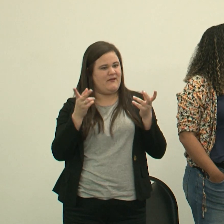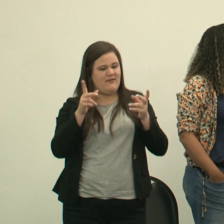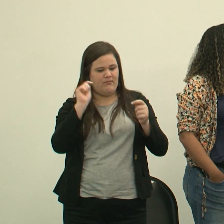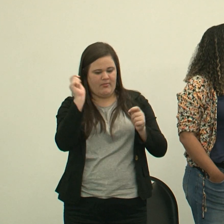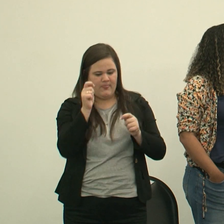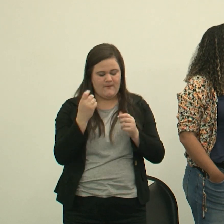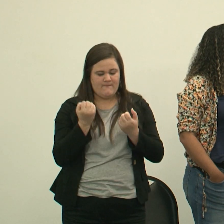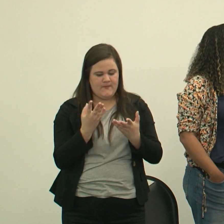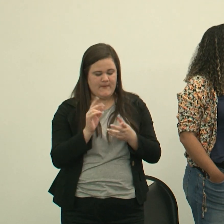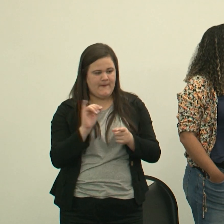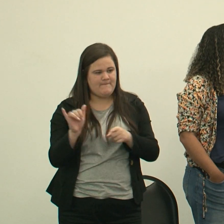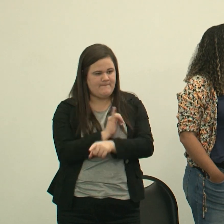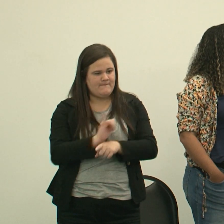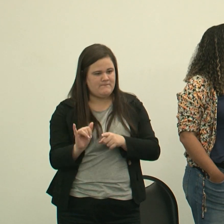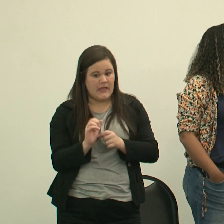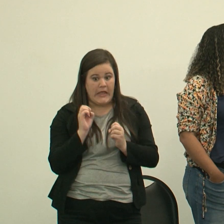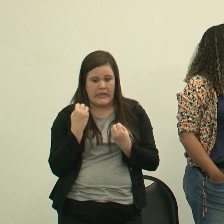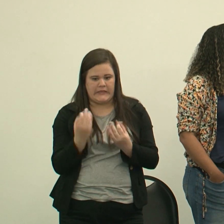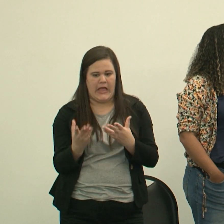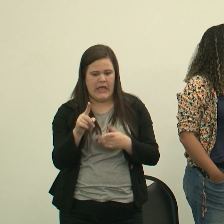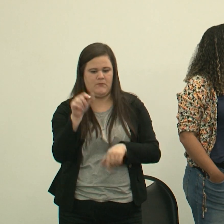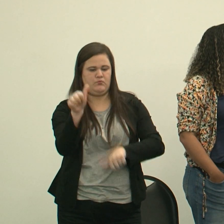a usar essa língua de sinais.